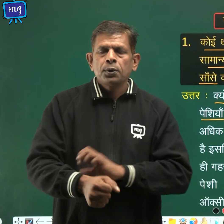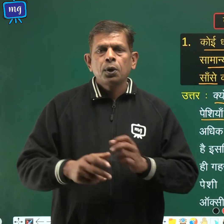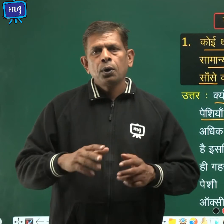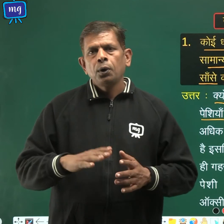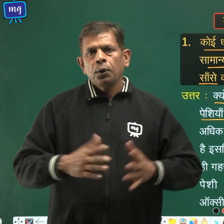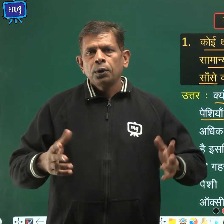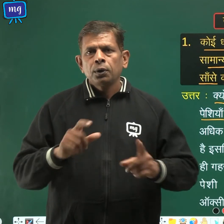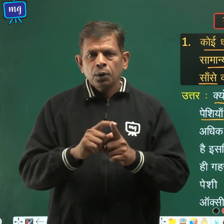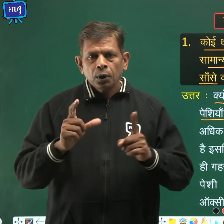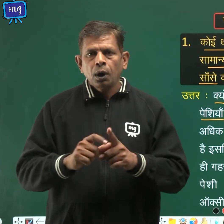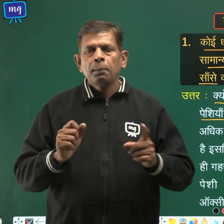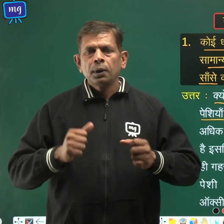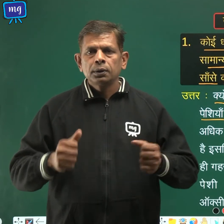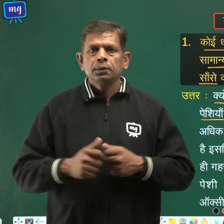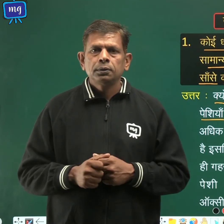करती हैं,